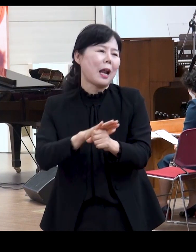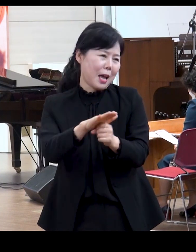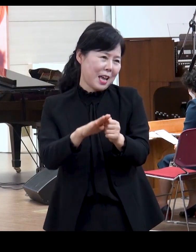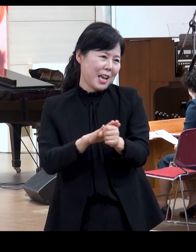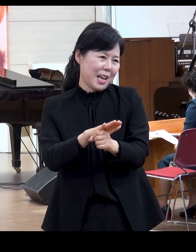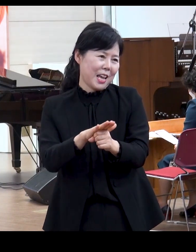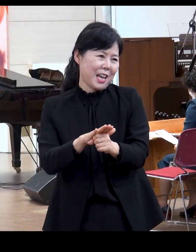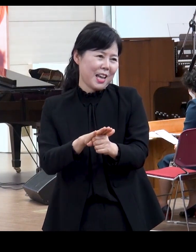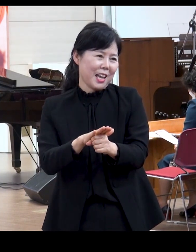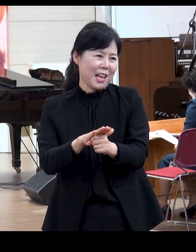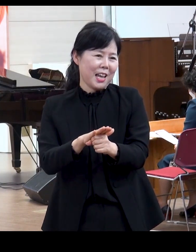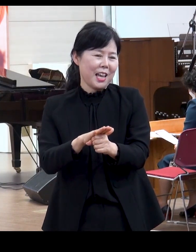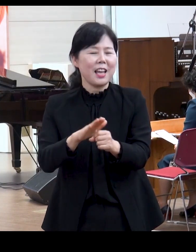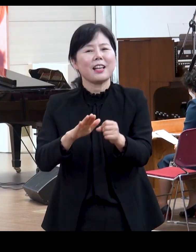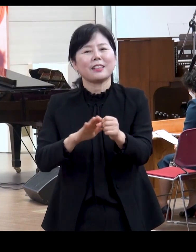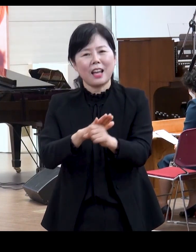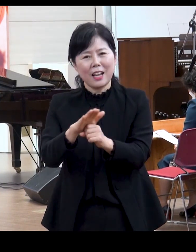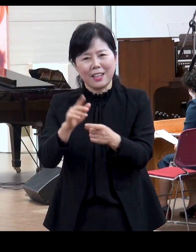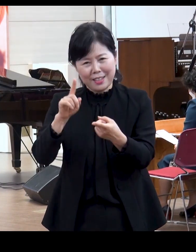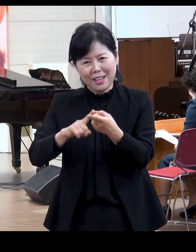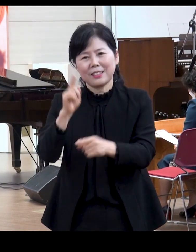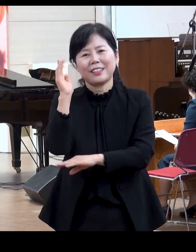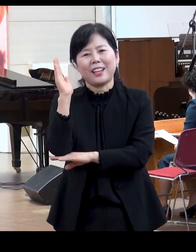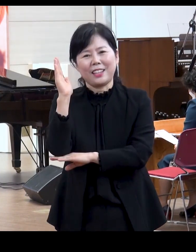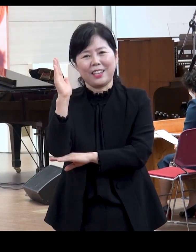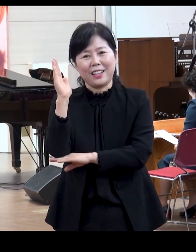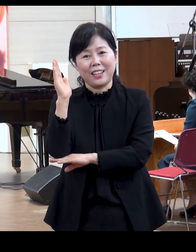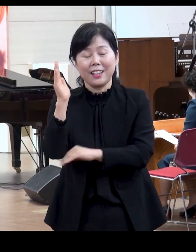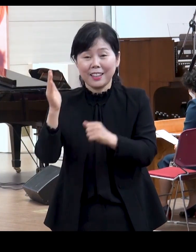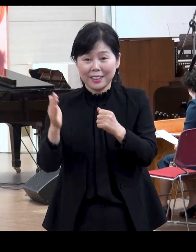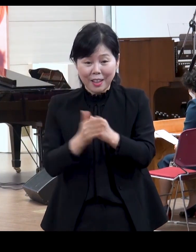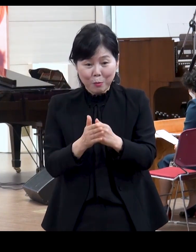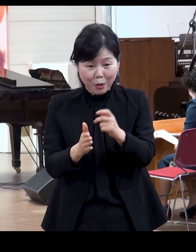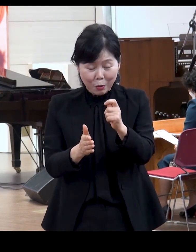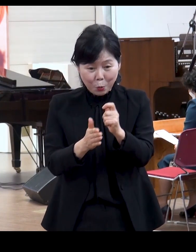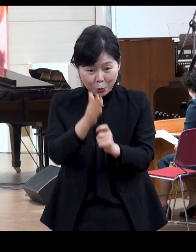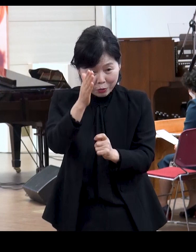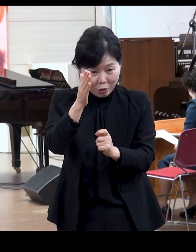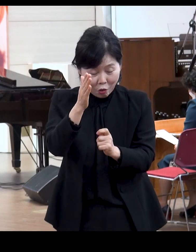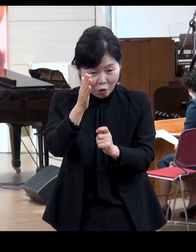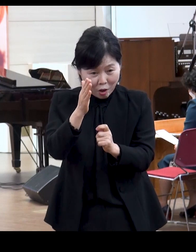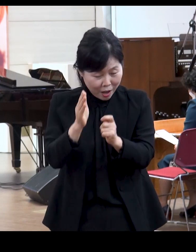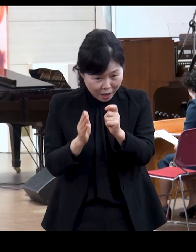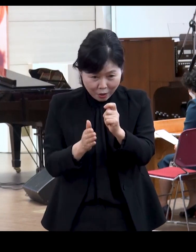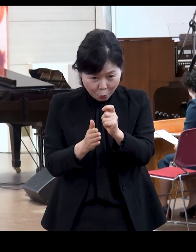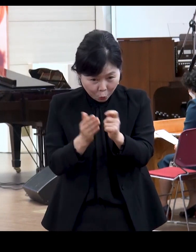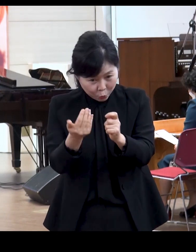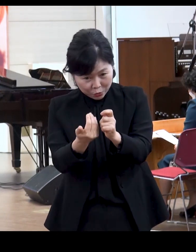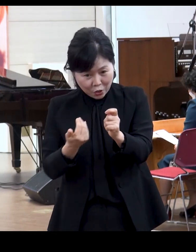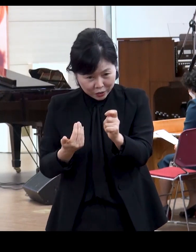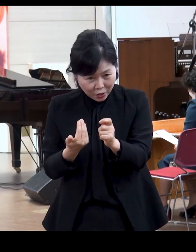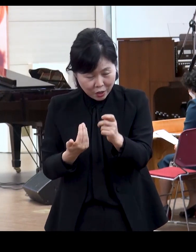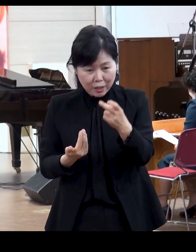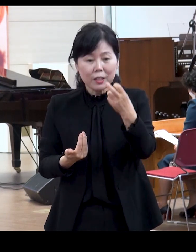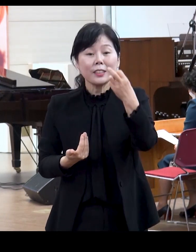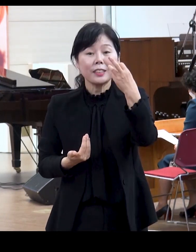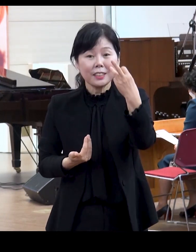사랑이거든요. 그래서 사랑을 이야기합니다. 그래서 여러분 고린도전서 12장 다음 그 다음에